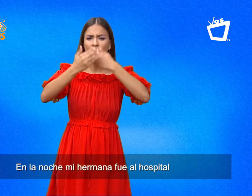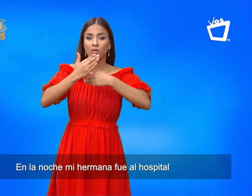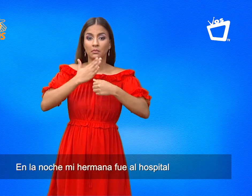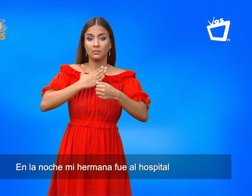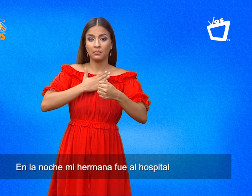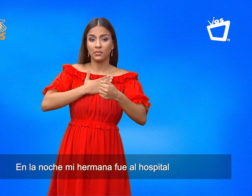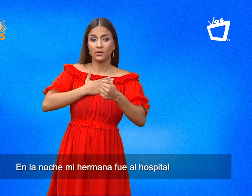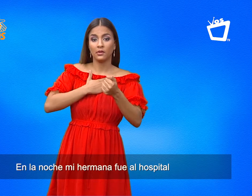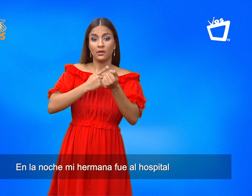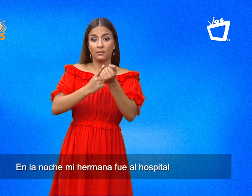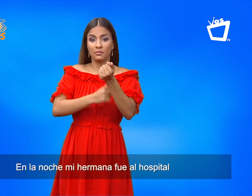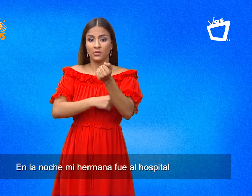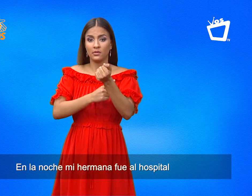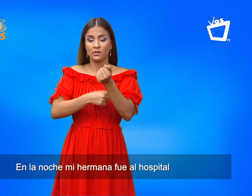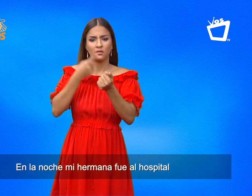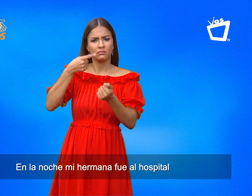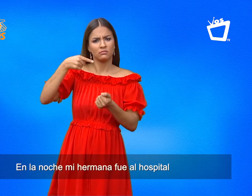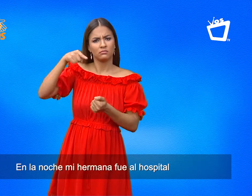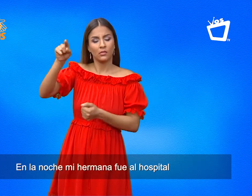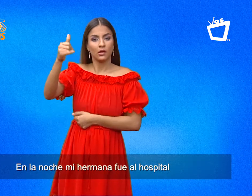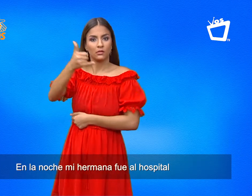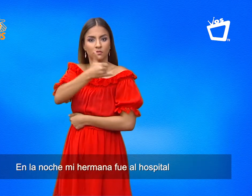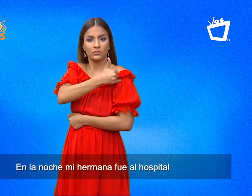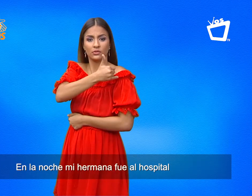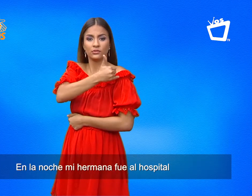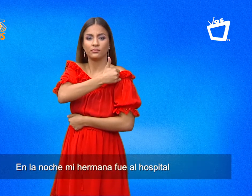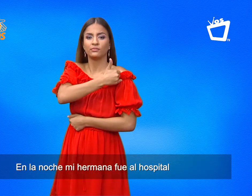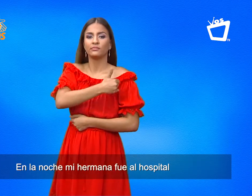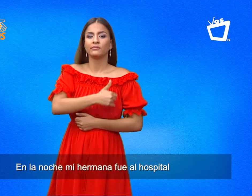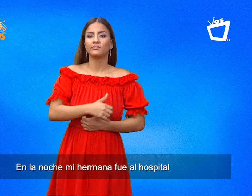en la noche mi hermana fue al hospital